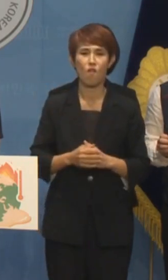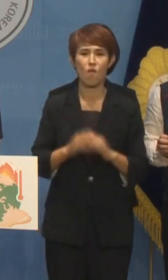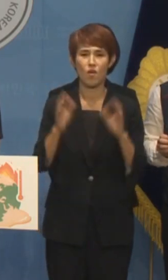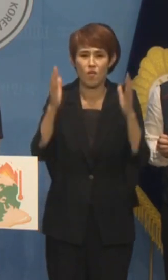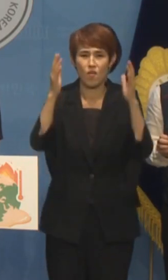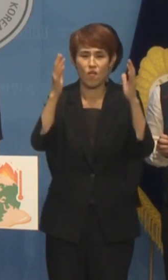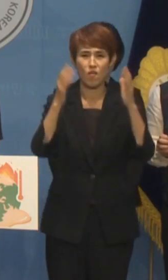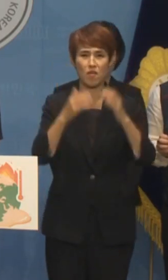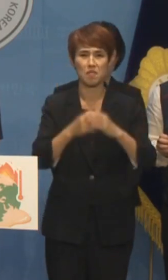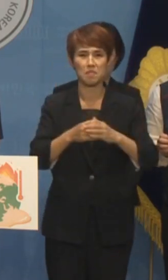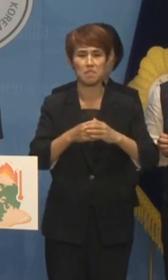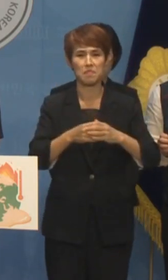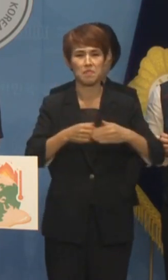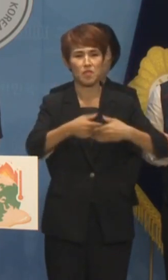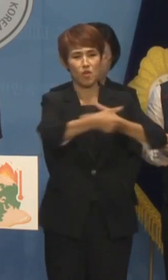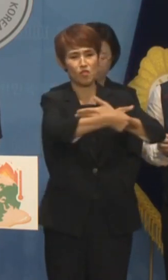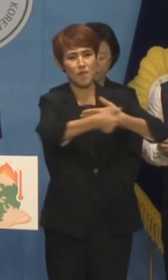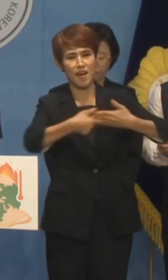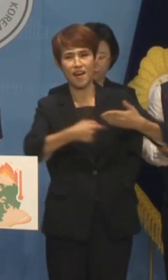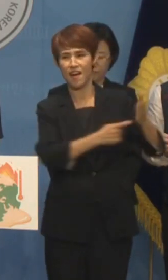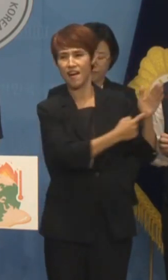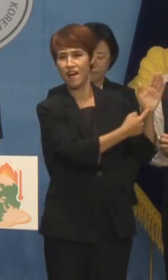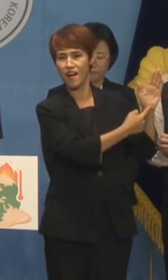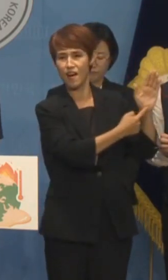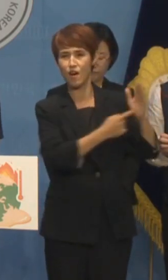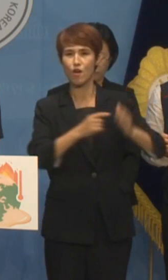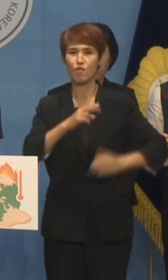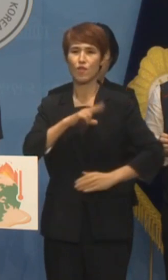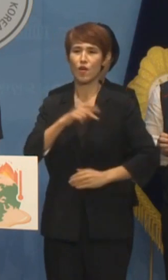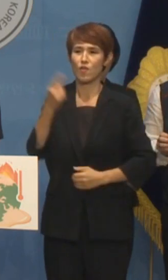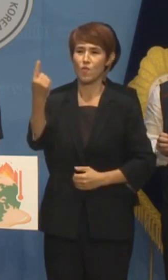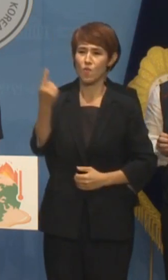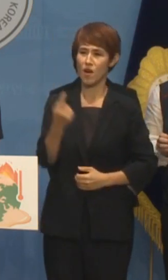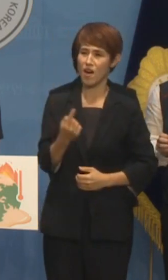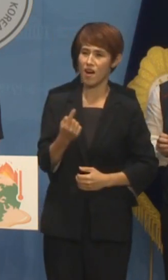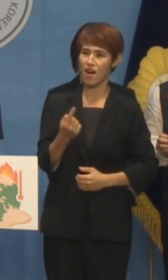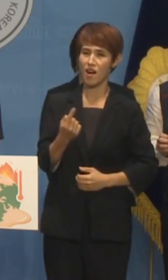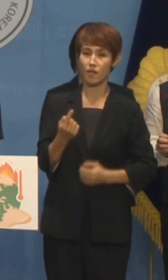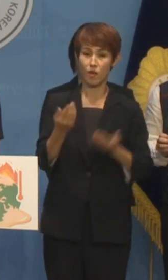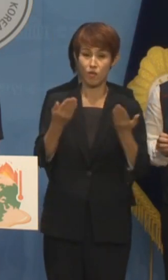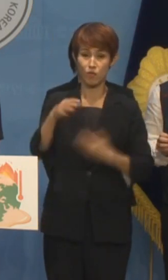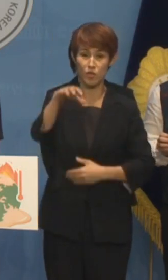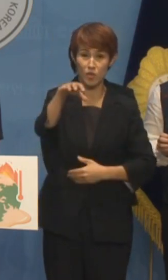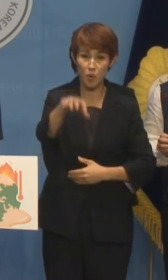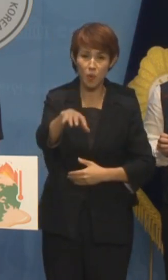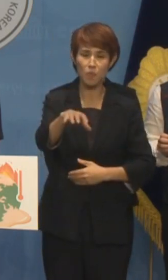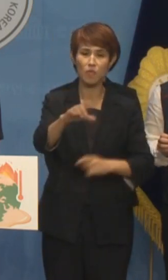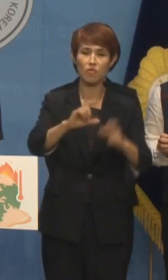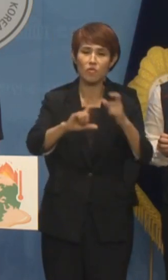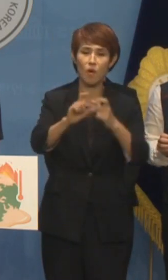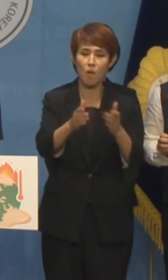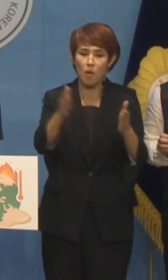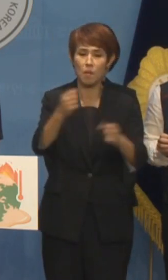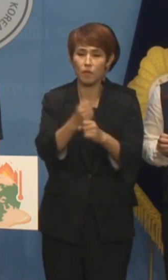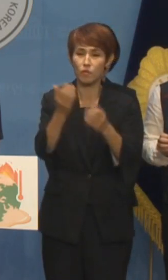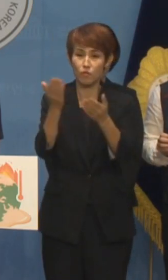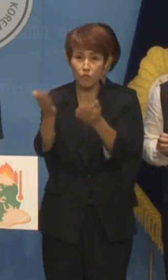곳곳에 게시했습니다. 국토위 국회의원이 온다고 그늘마 휴게공간 1개 추가 설치를 한 것